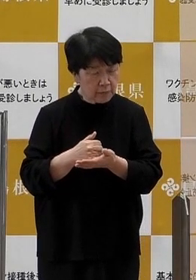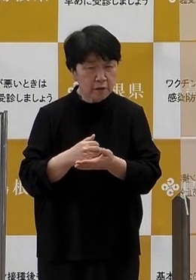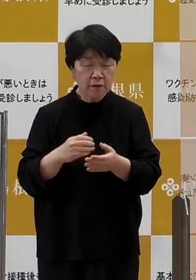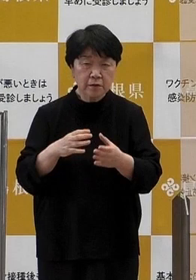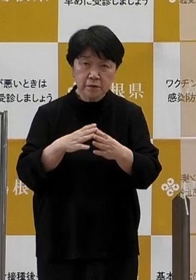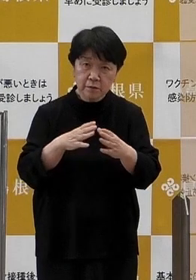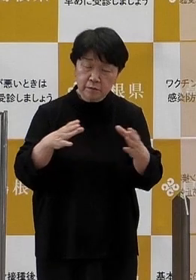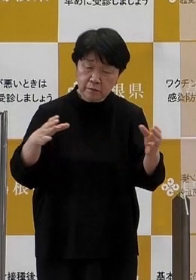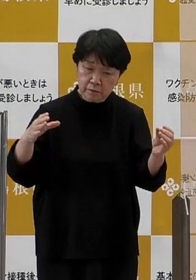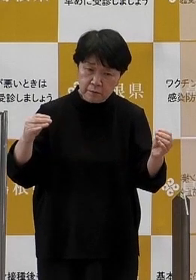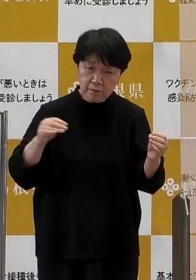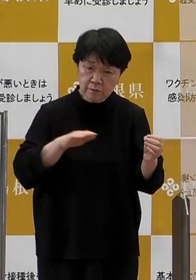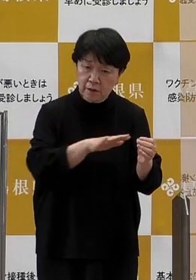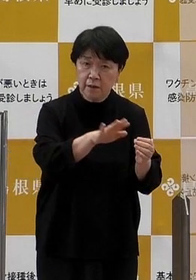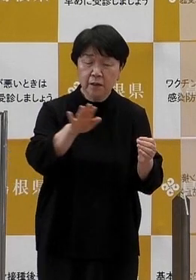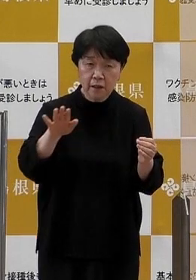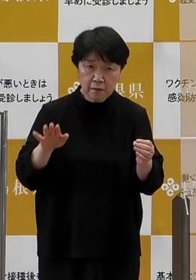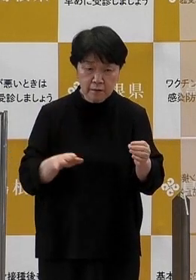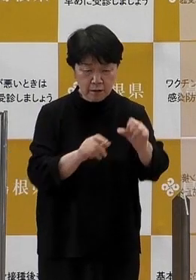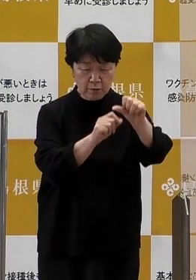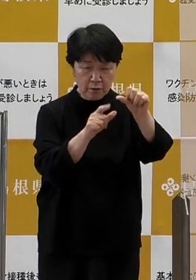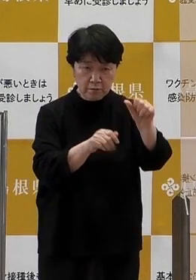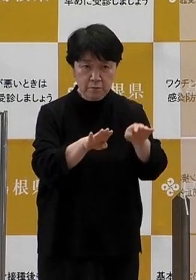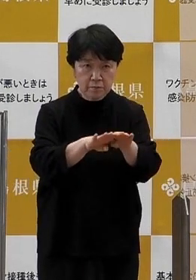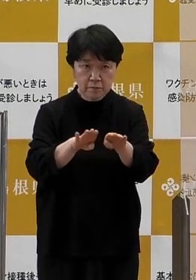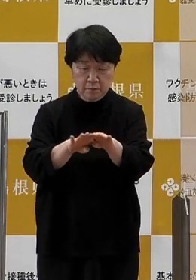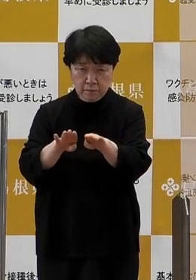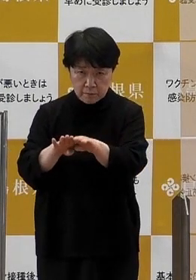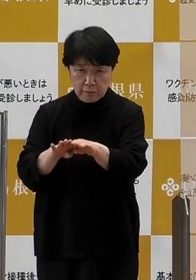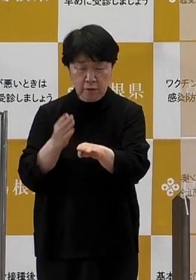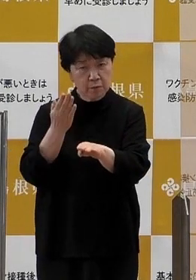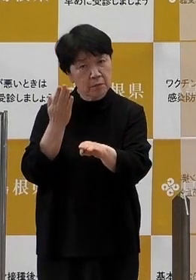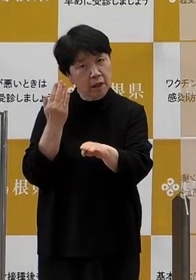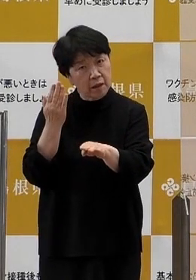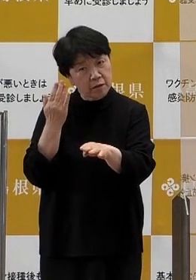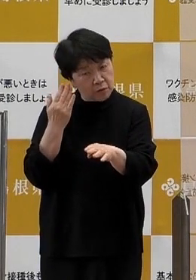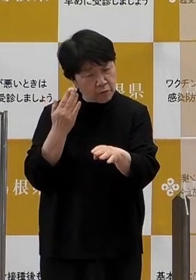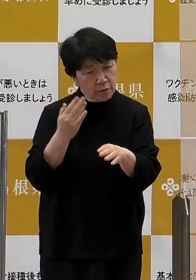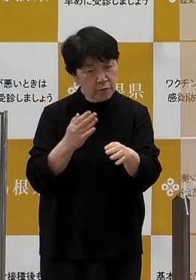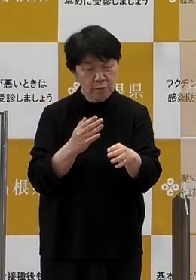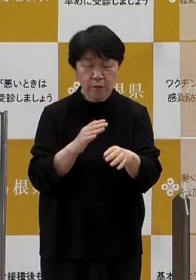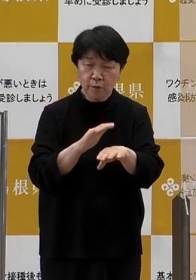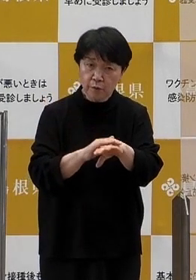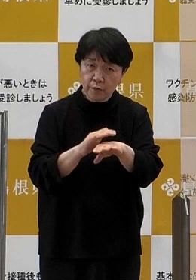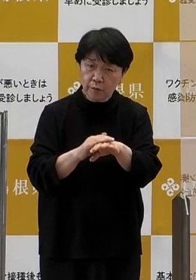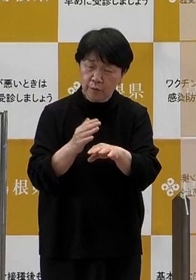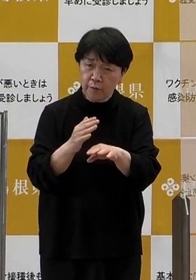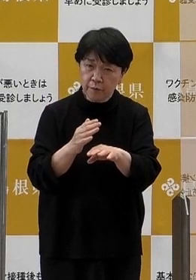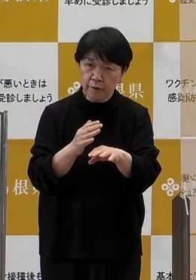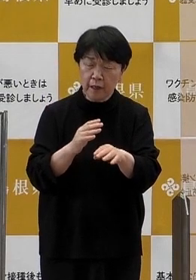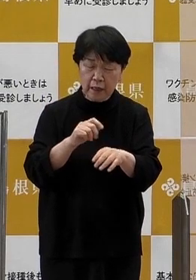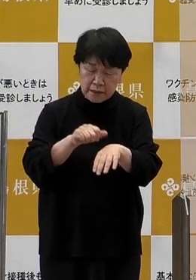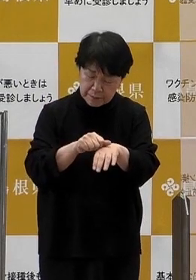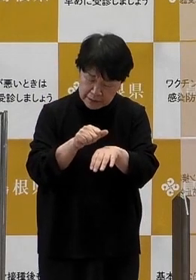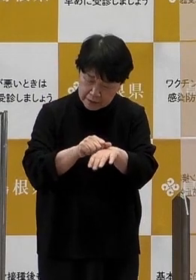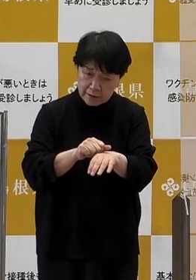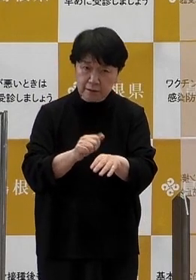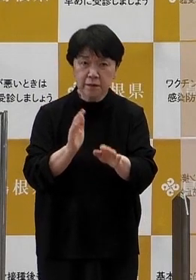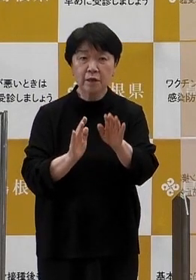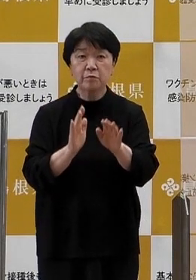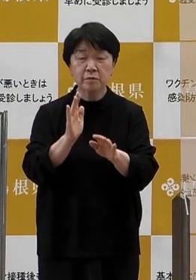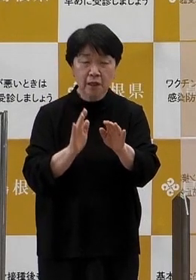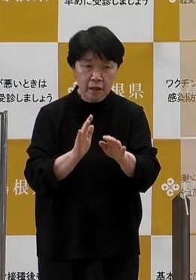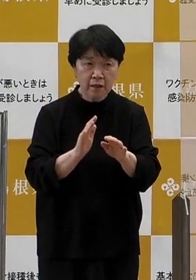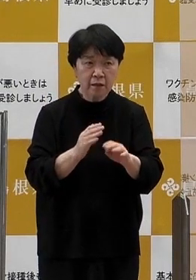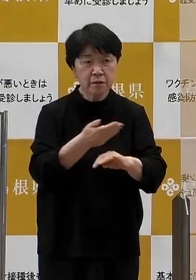ど、ゴールデンウィークもまあ例年のようなというか以前のような強いこう自粛を求めたりという動きはない中で、まあ、島根はやっぱり